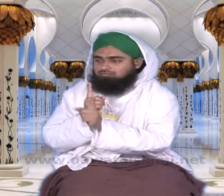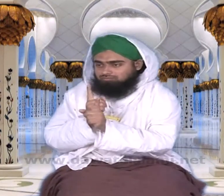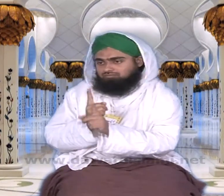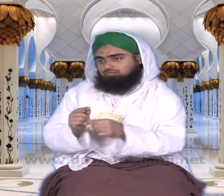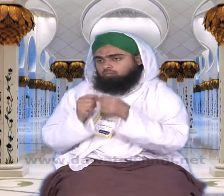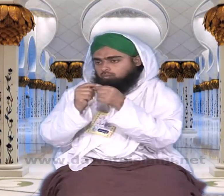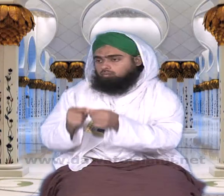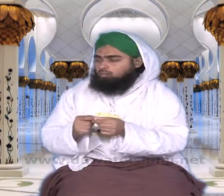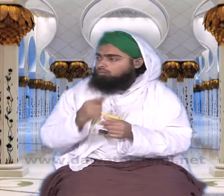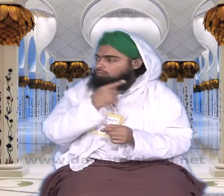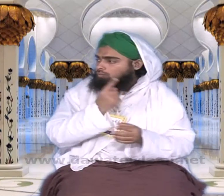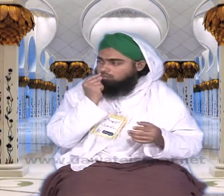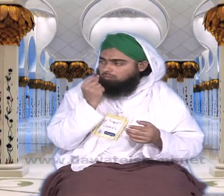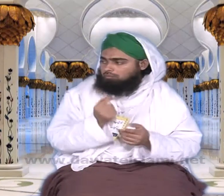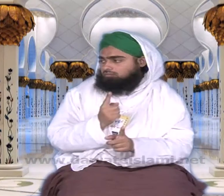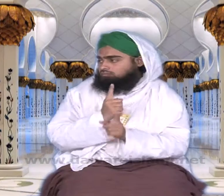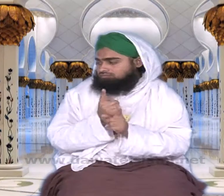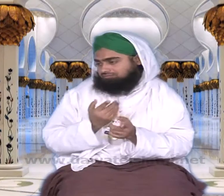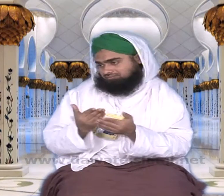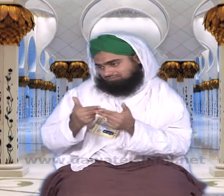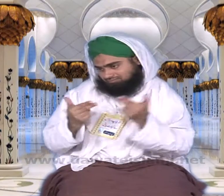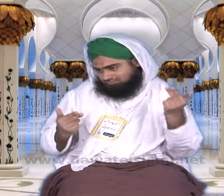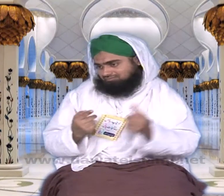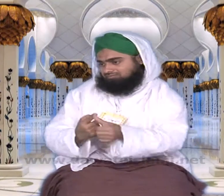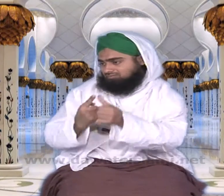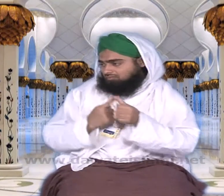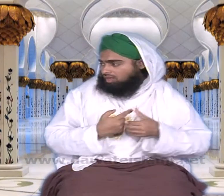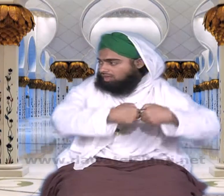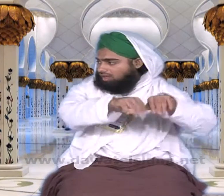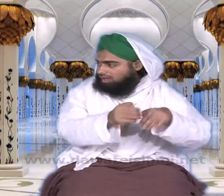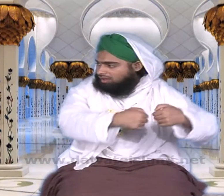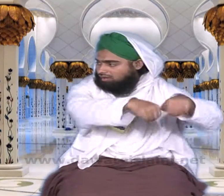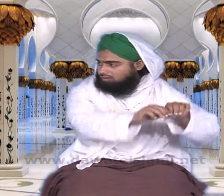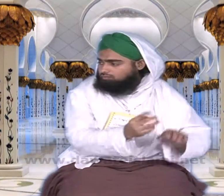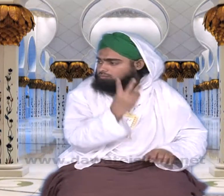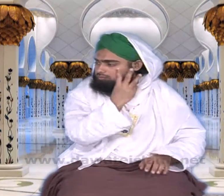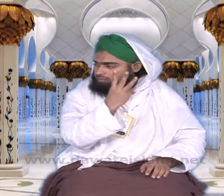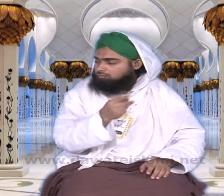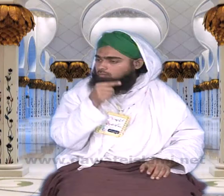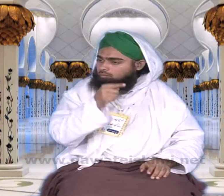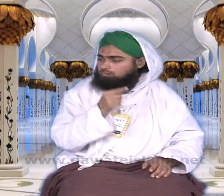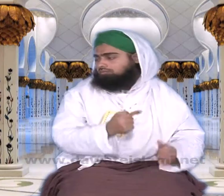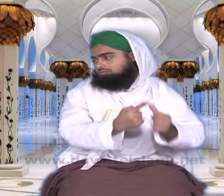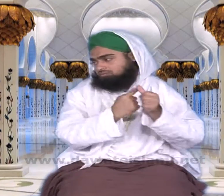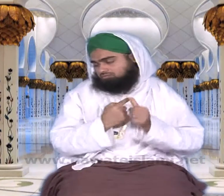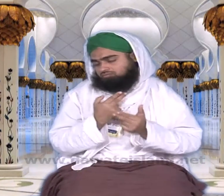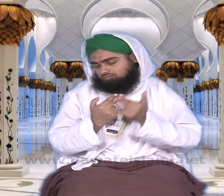سے ملاقات کی اور اس سے دریات کی کہ بزرگوار اگر آپ ان تین قبروں والوں کو جانتے ہیں یا اس کی ہشٹری